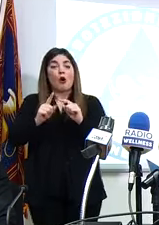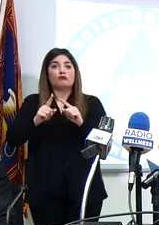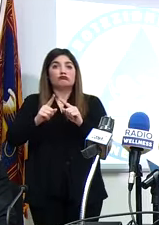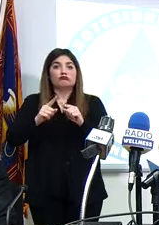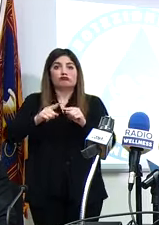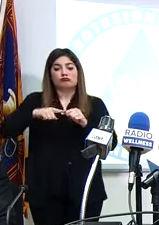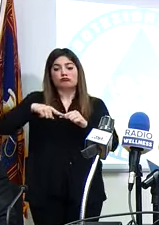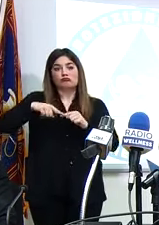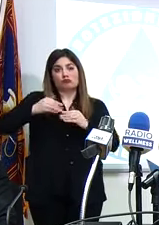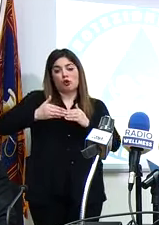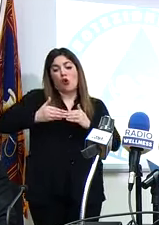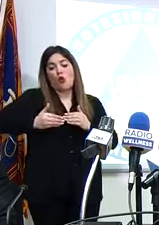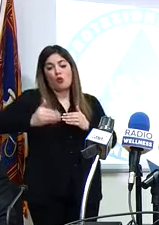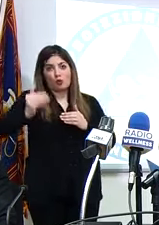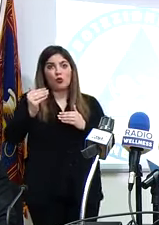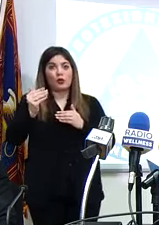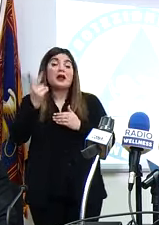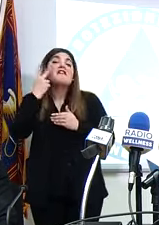che